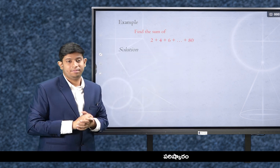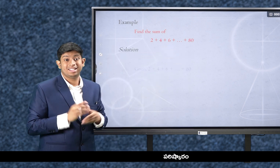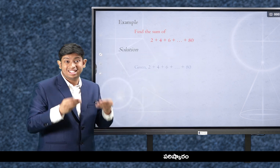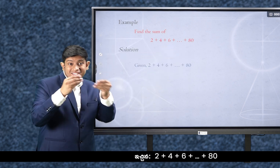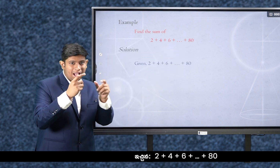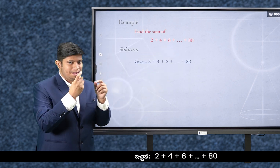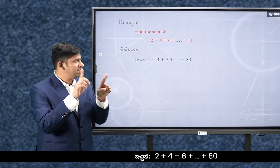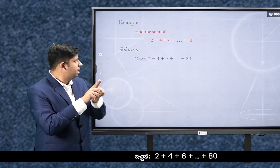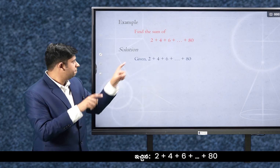పరిష్కారం